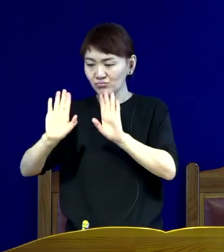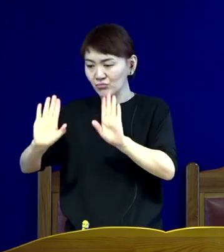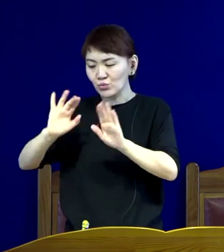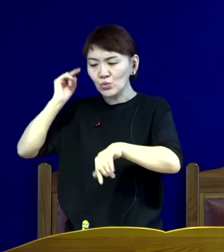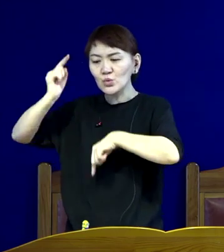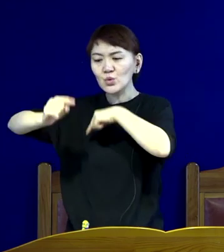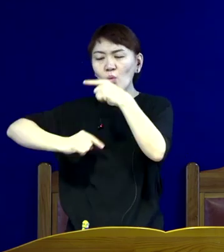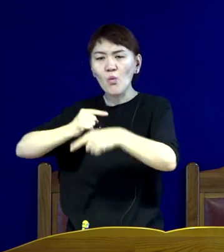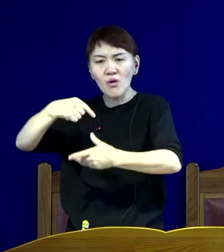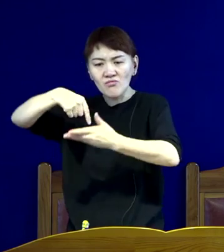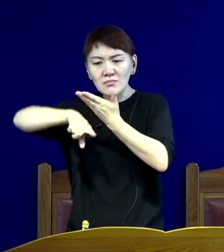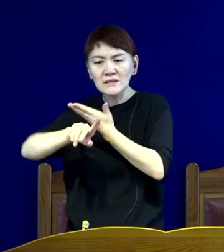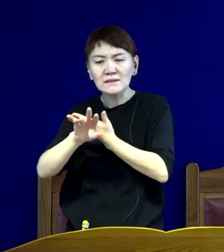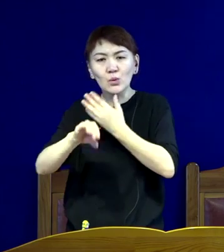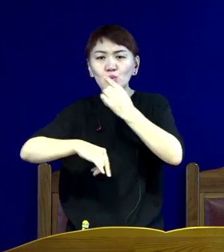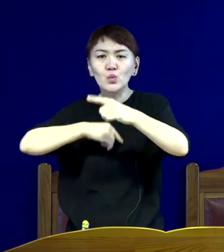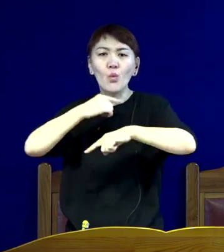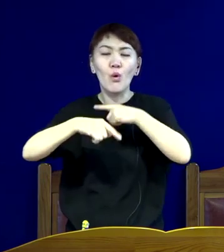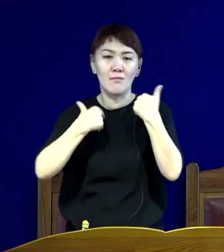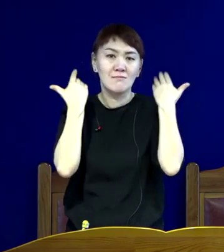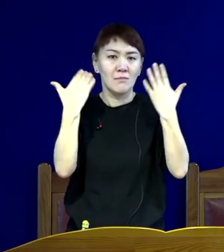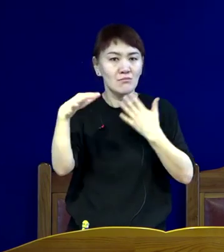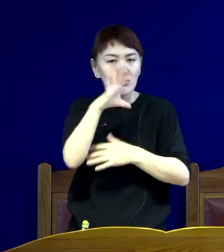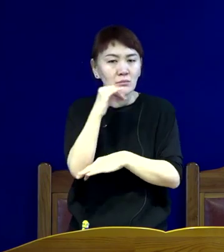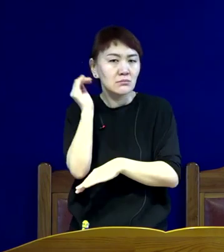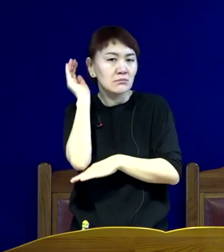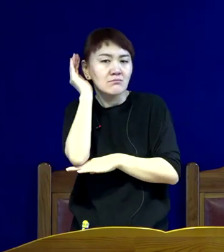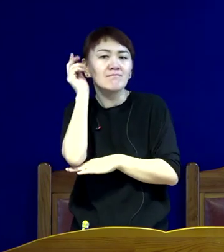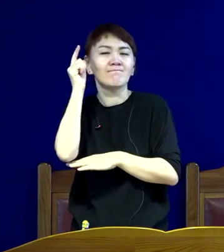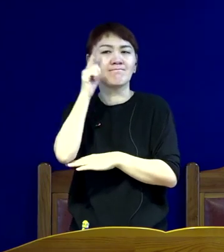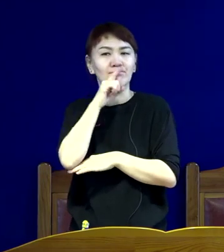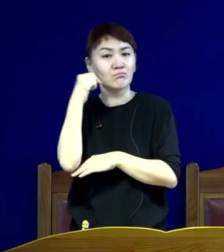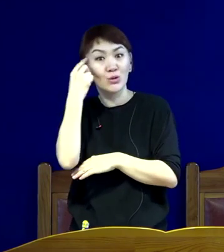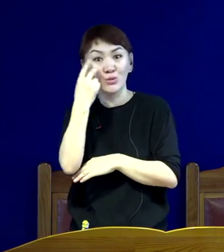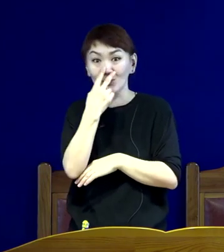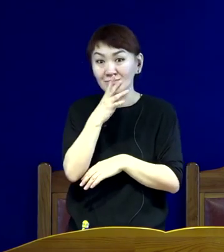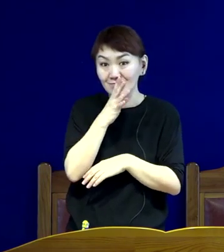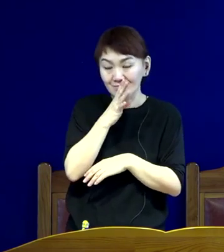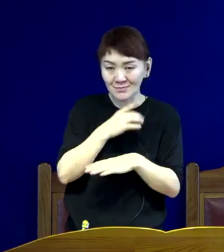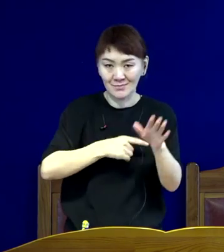하나님께서 남자를 만드시고 그 다음에 여자를